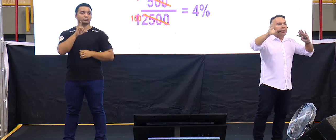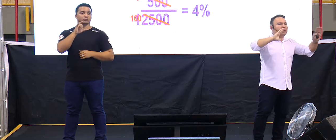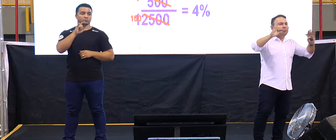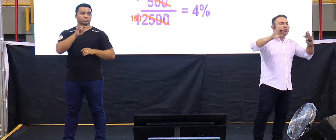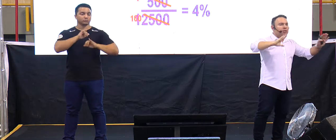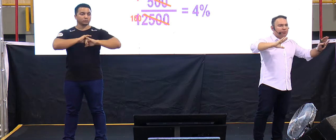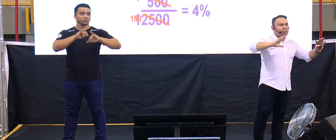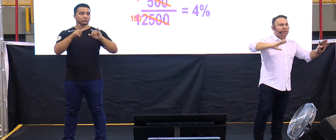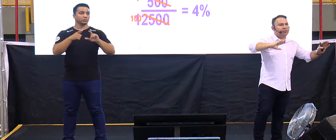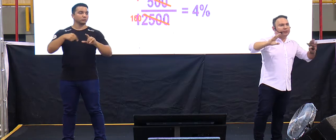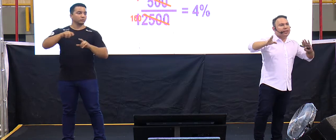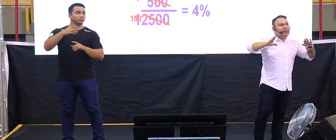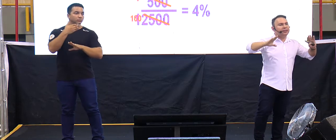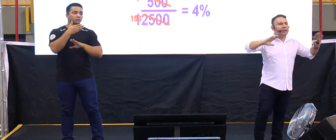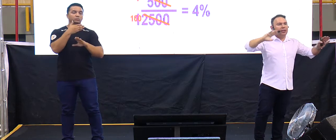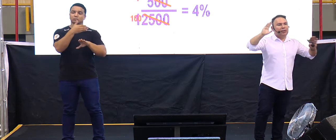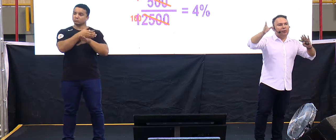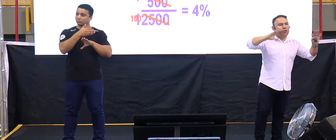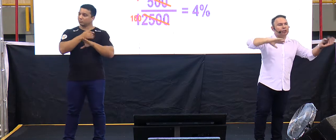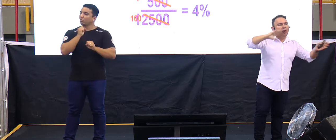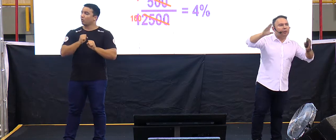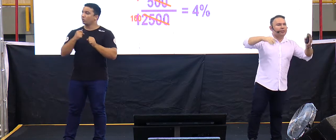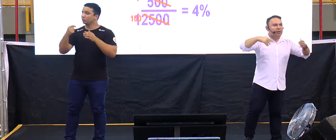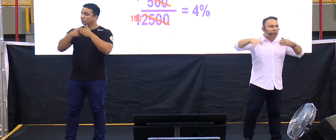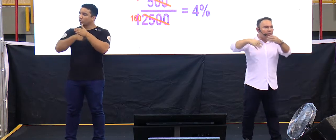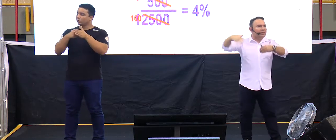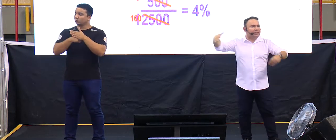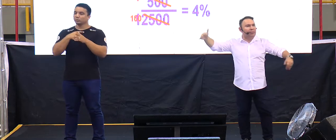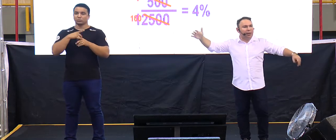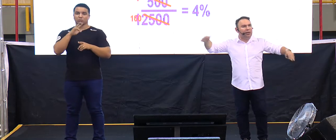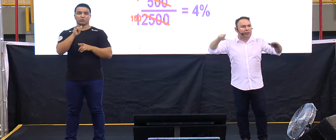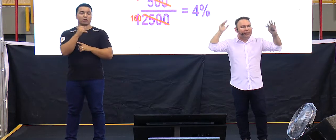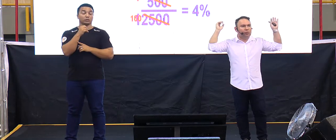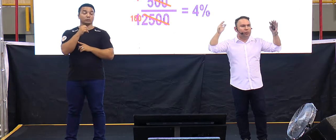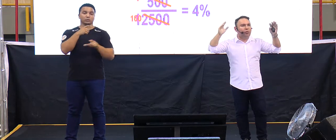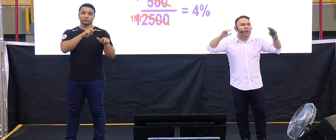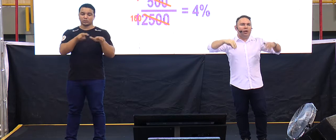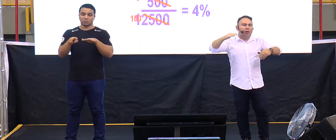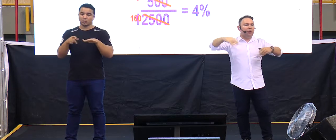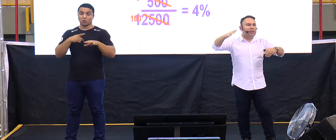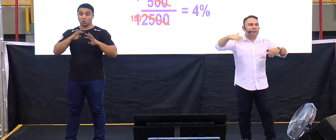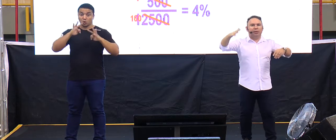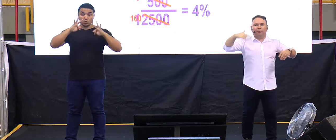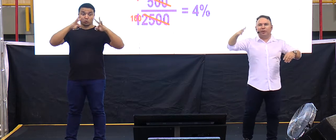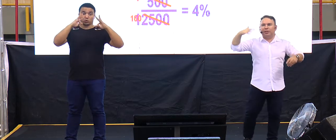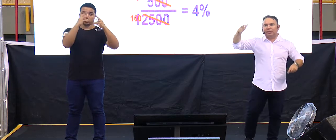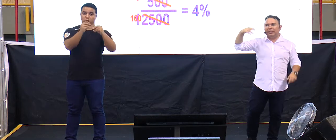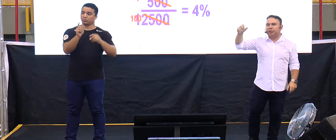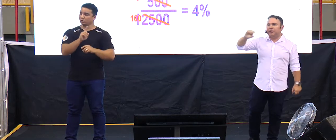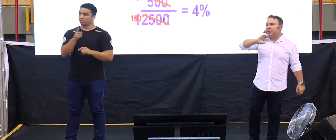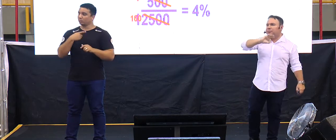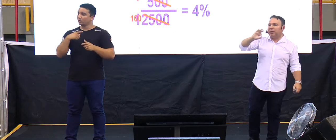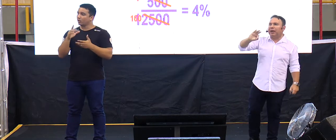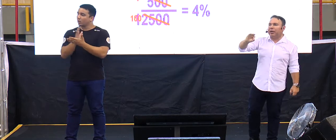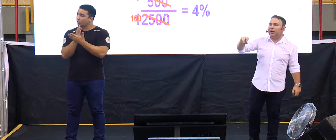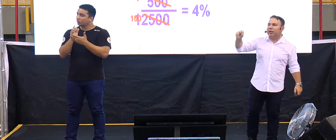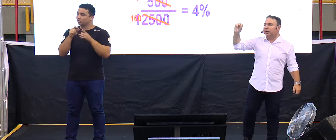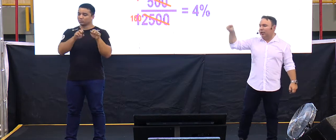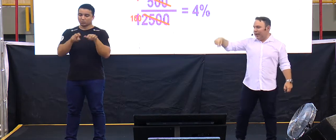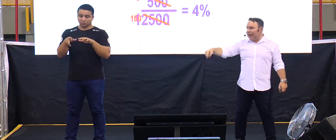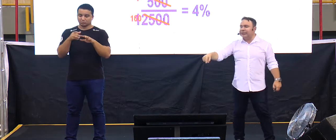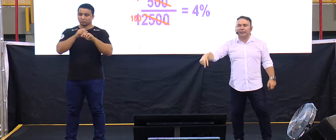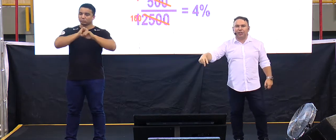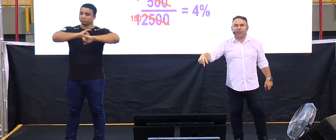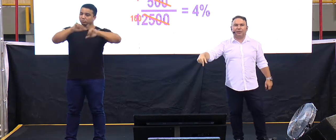lá disponível para vocês, né, no Stories, ao longo da semana, não é tudo, ao longo da semana eu vou botar umas questõezinhas bem